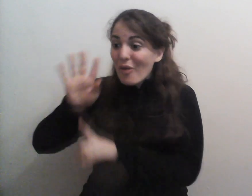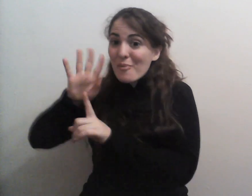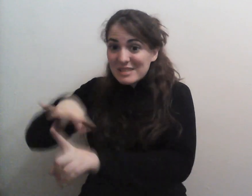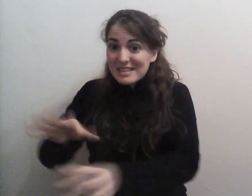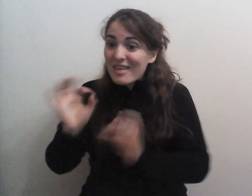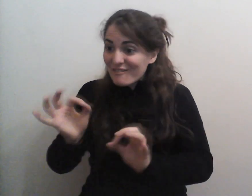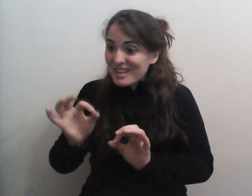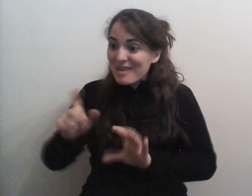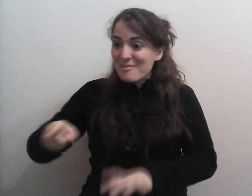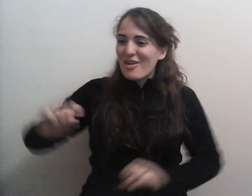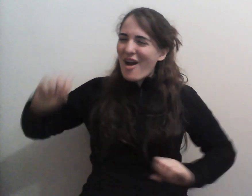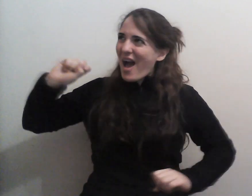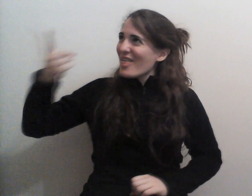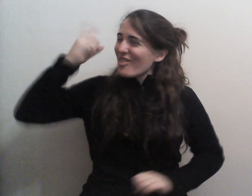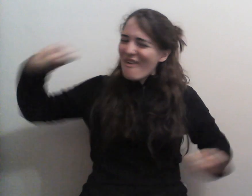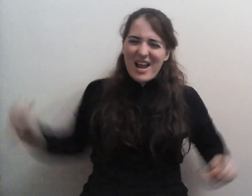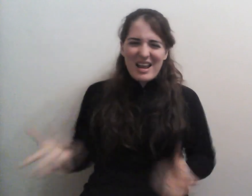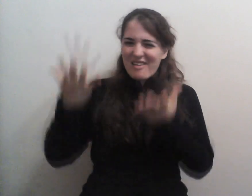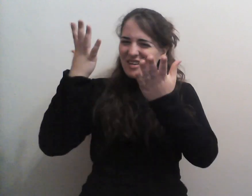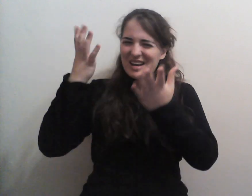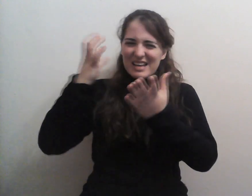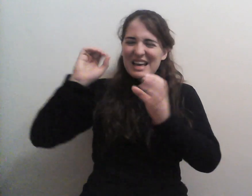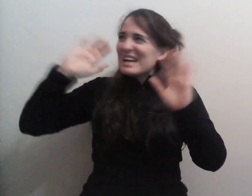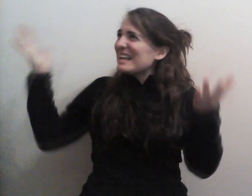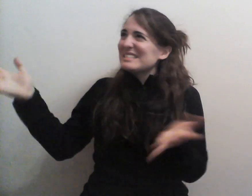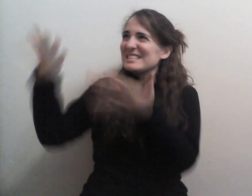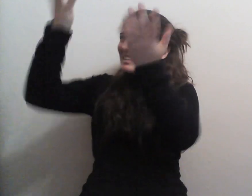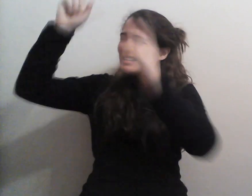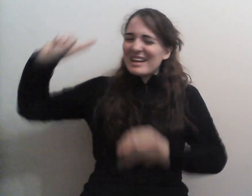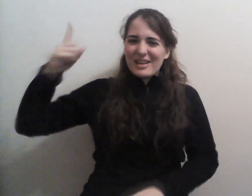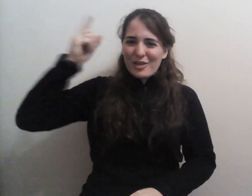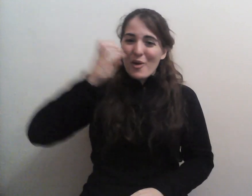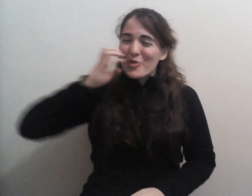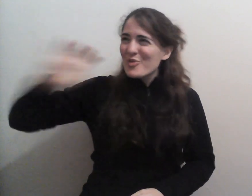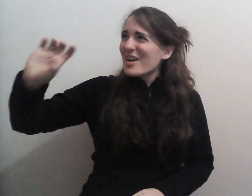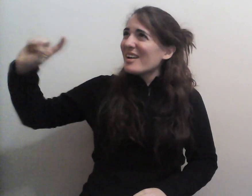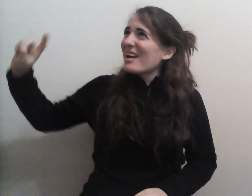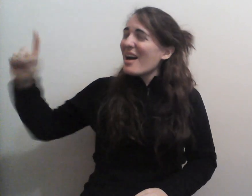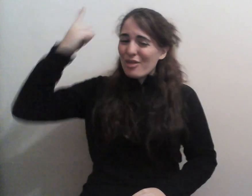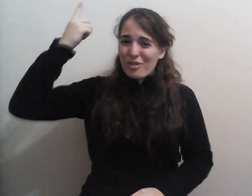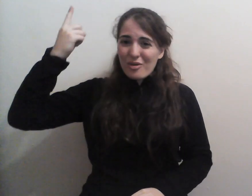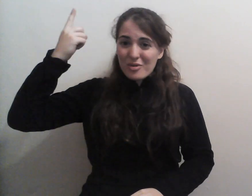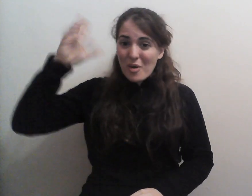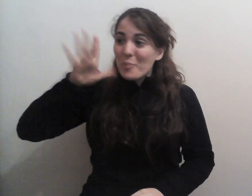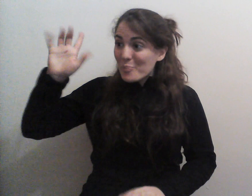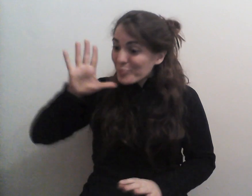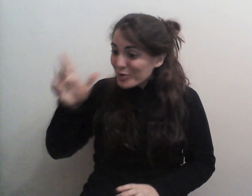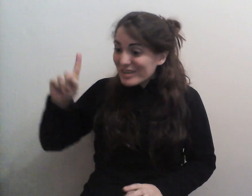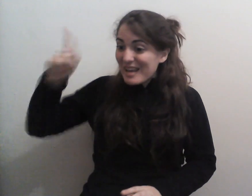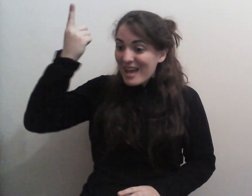Dios, glorificad a Dios, exaltad a Dios. ¿No entendéis que Él resucitó a Jesucristo? ¿No entendéis